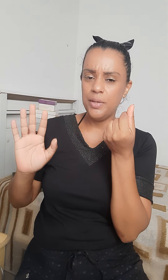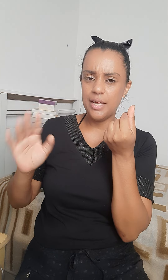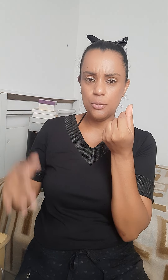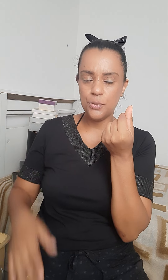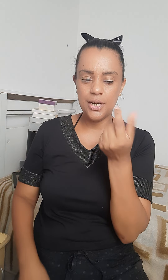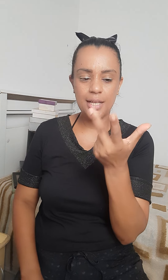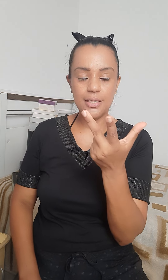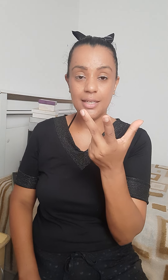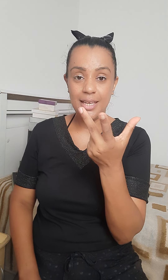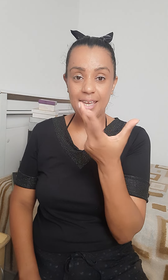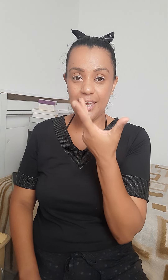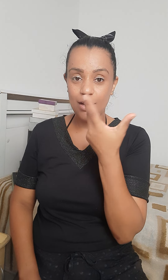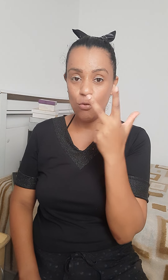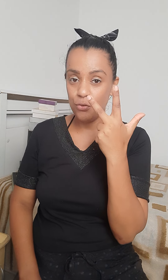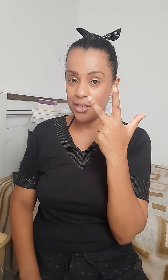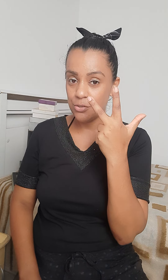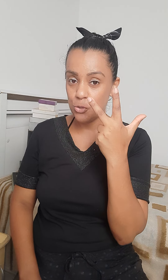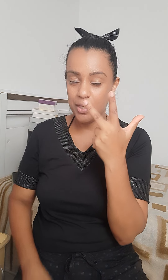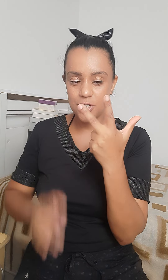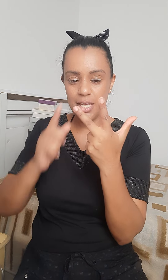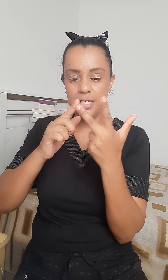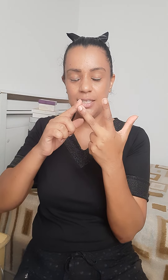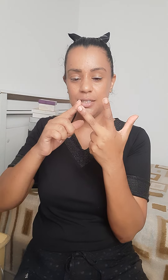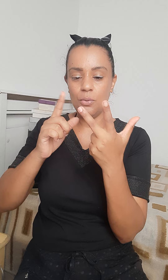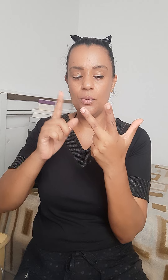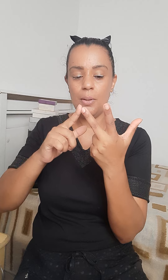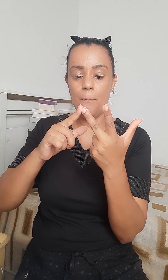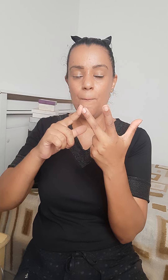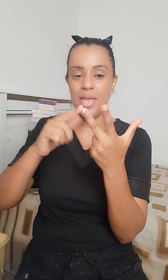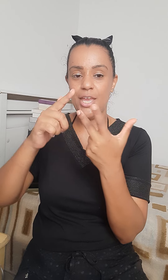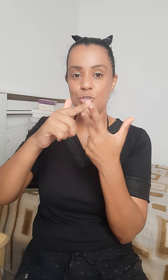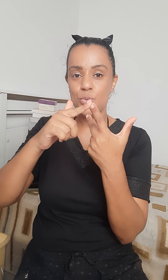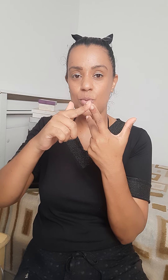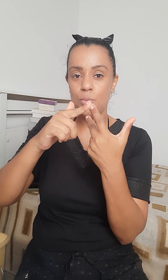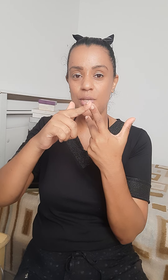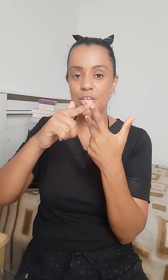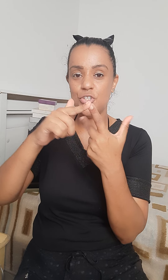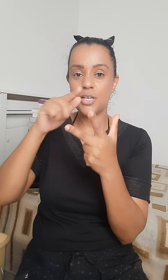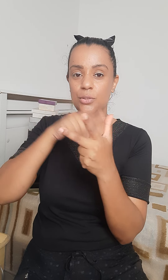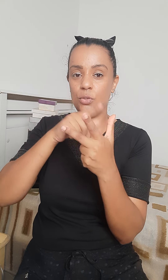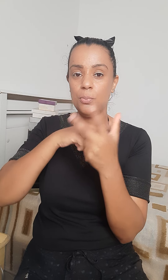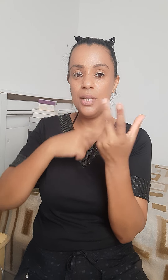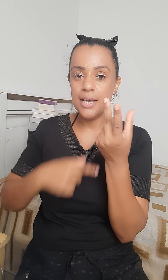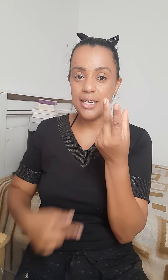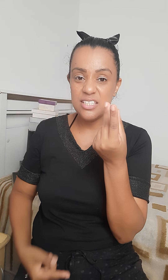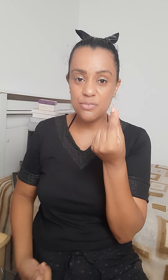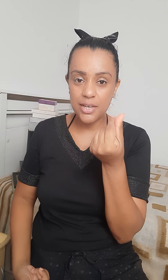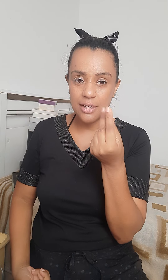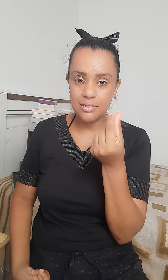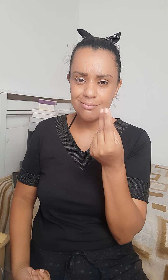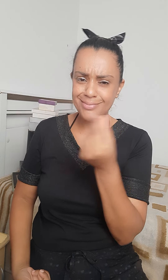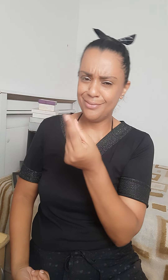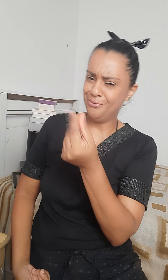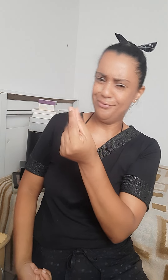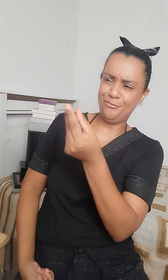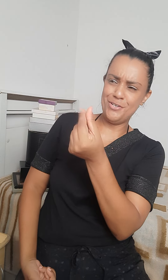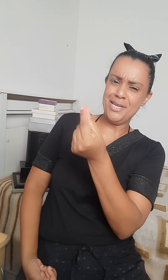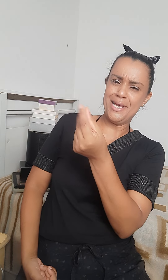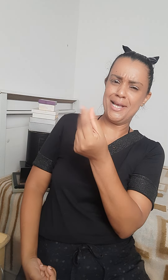obrigado por nada, é a configuração de pé de galinha. Então, médio, indicador e polegar, e esfrega. Foi